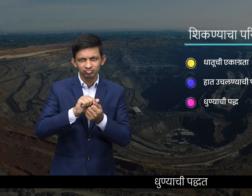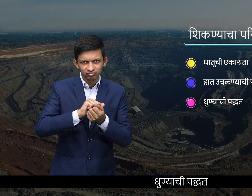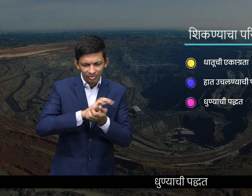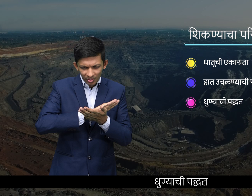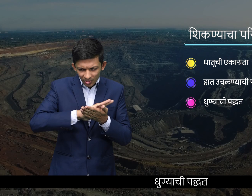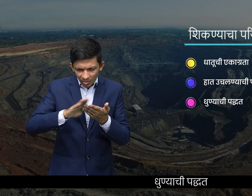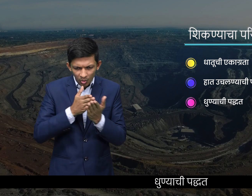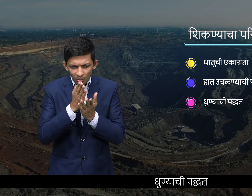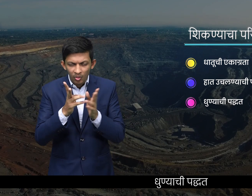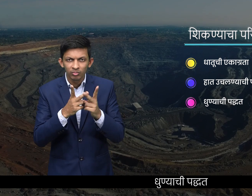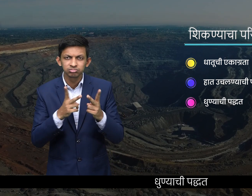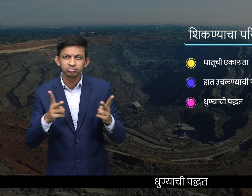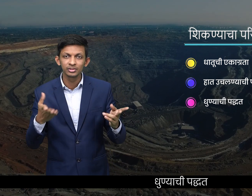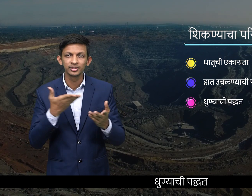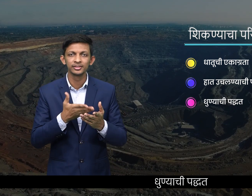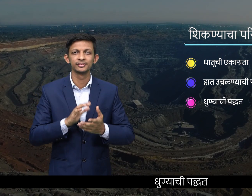धुण्याची पद्धत,